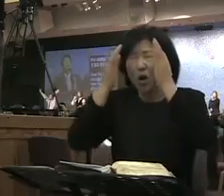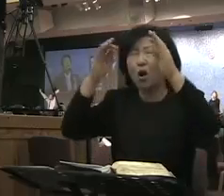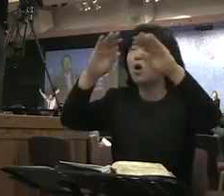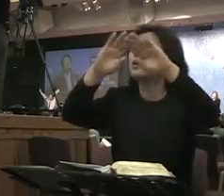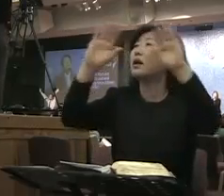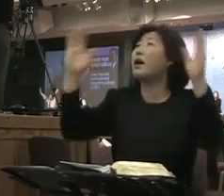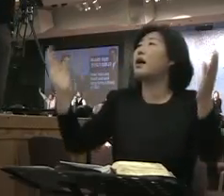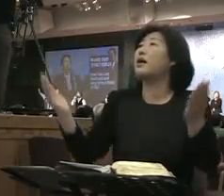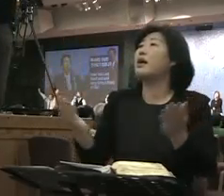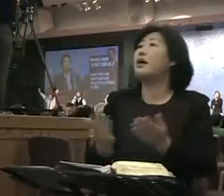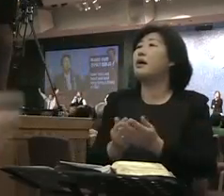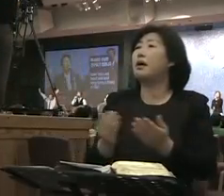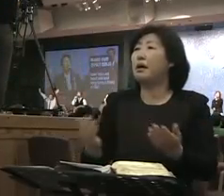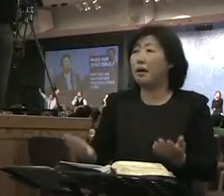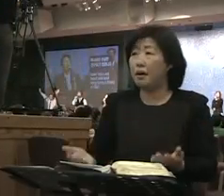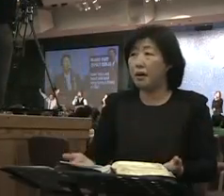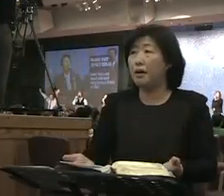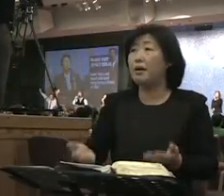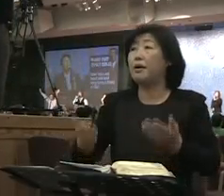정성 다해